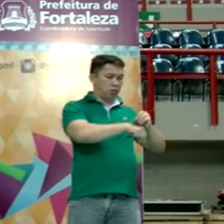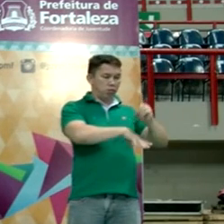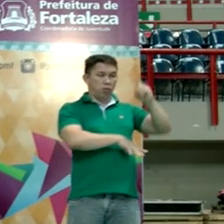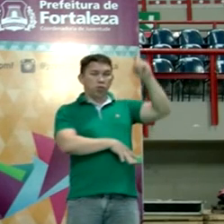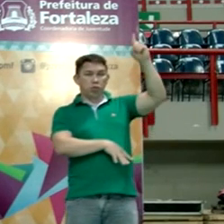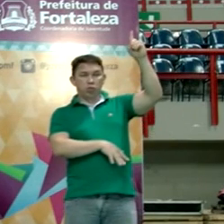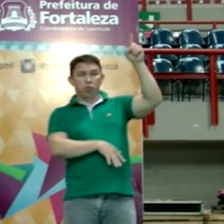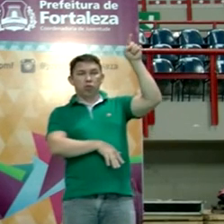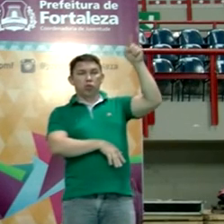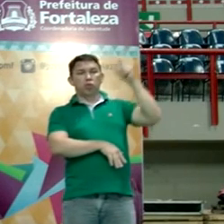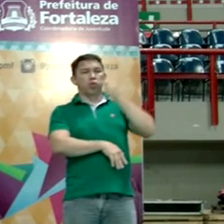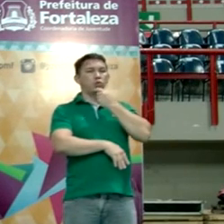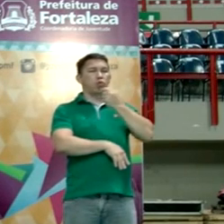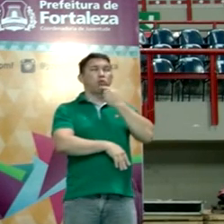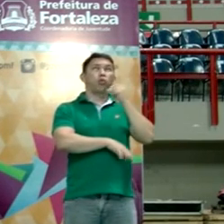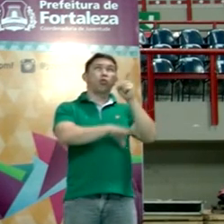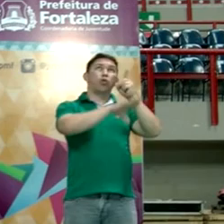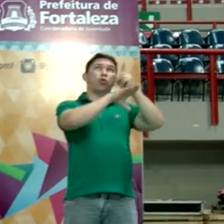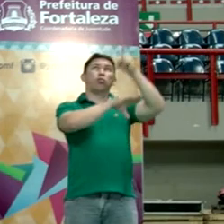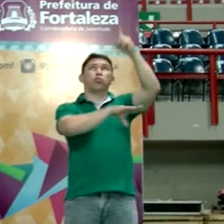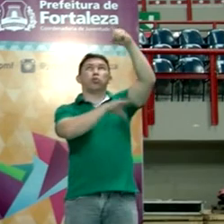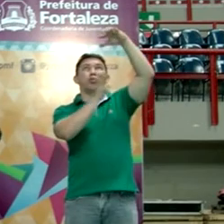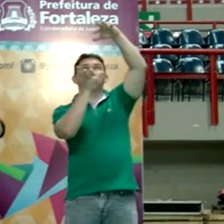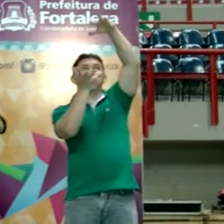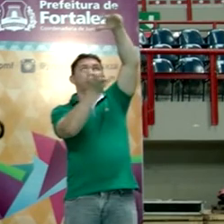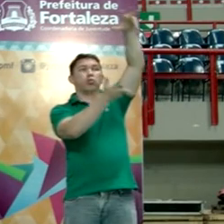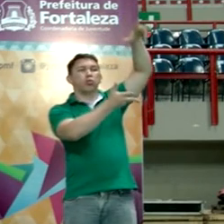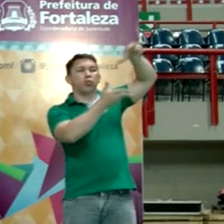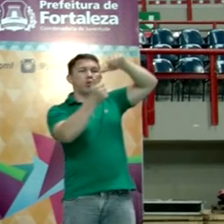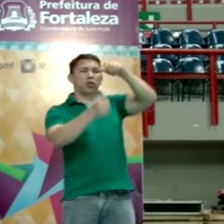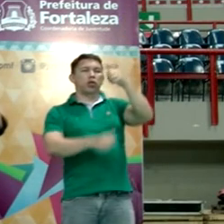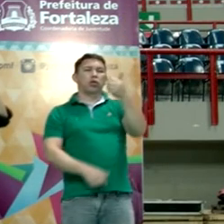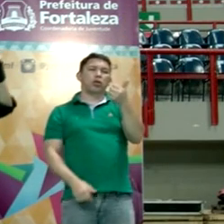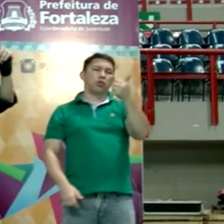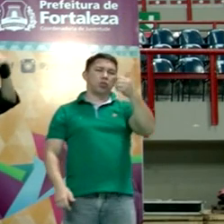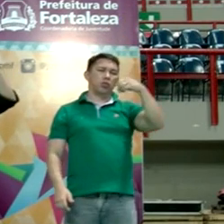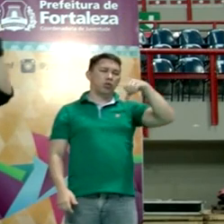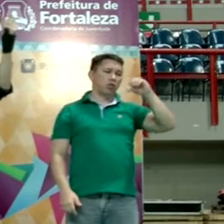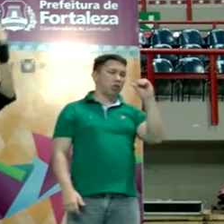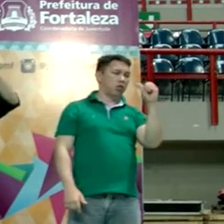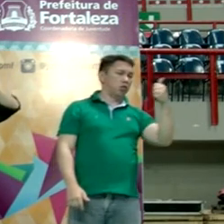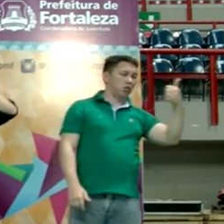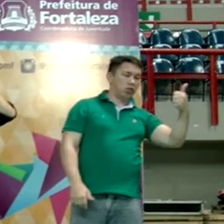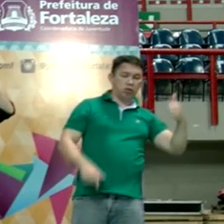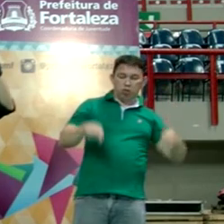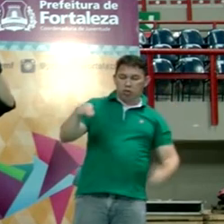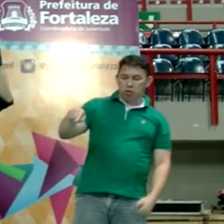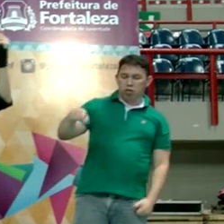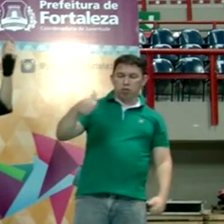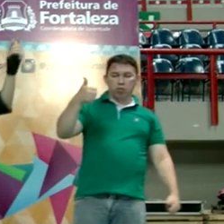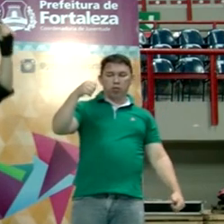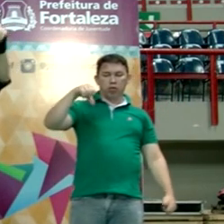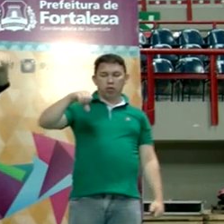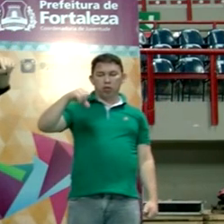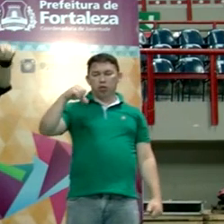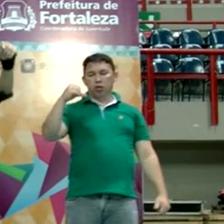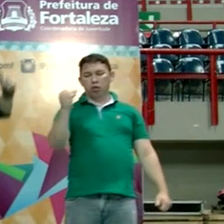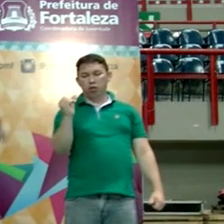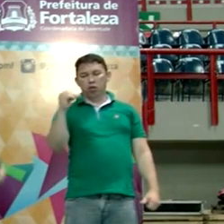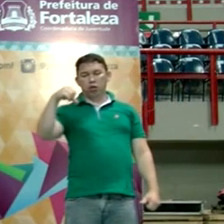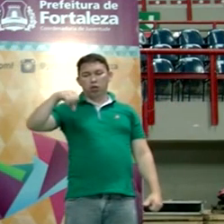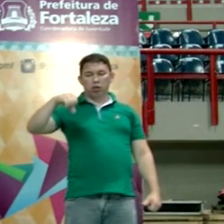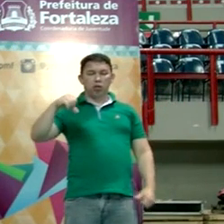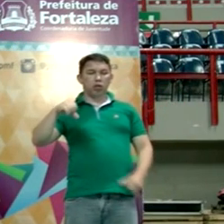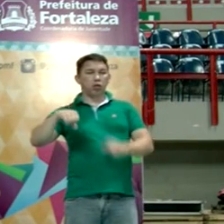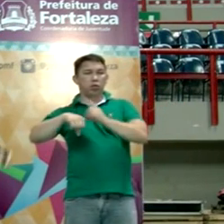Yuri Gagarin para o espaço, o primeiro homem para o espaço, em 61. Aí quando for em 69, os norte-americanos vão conseguir a